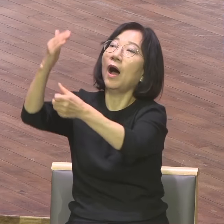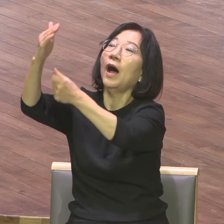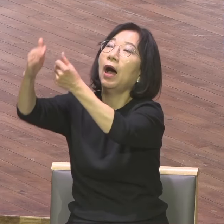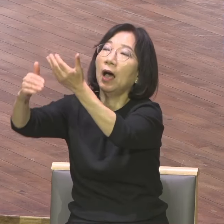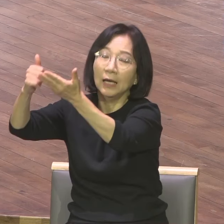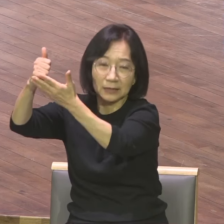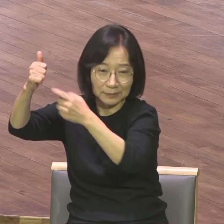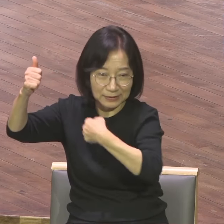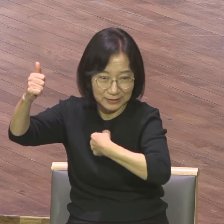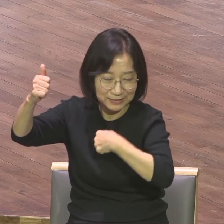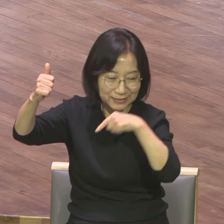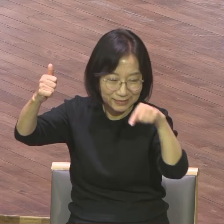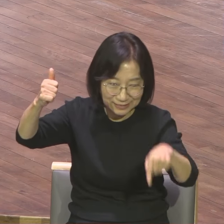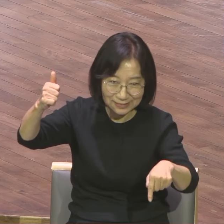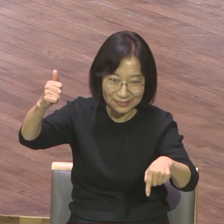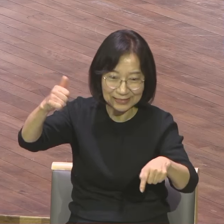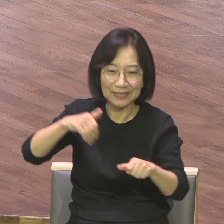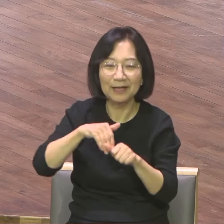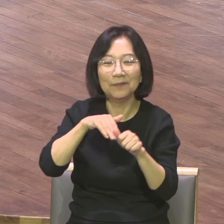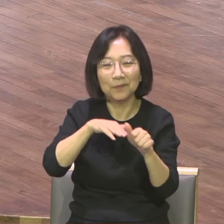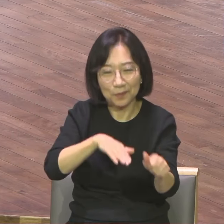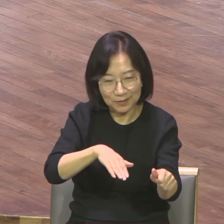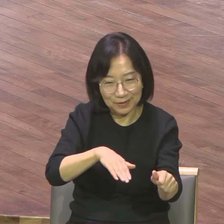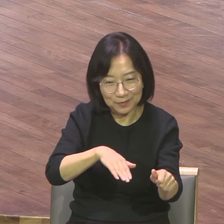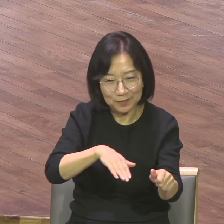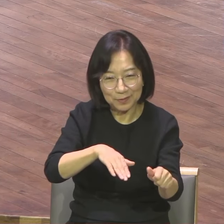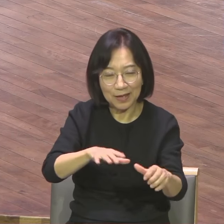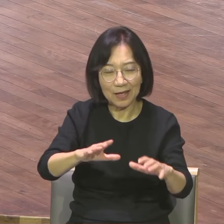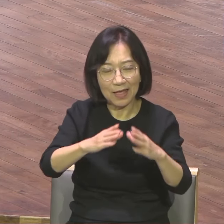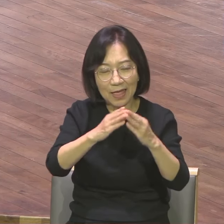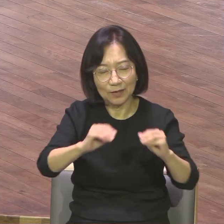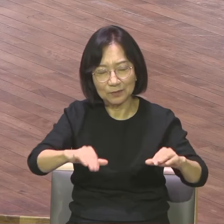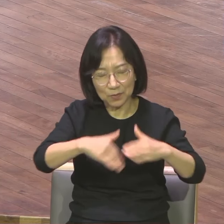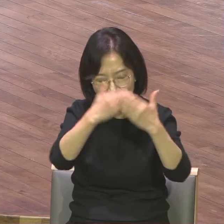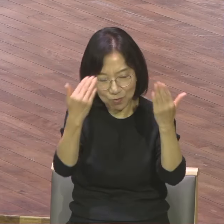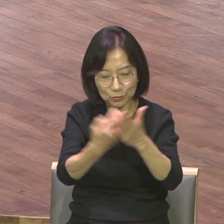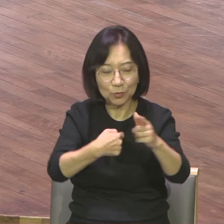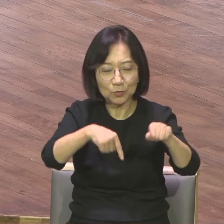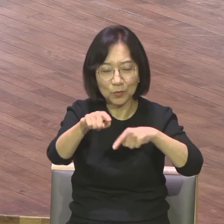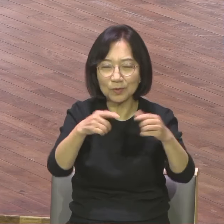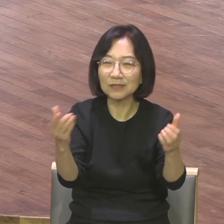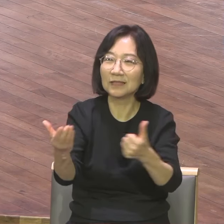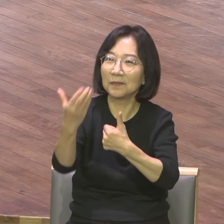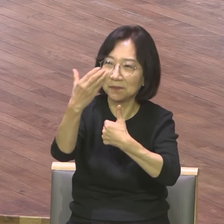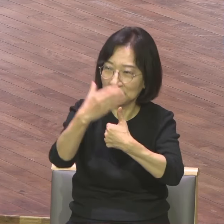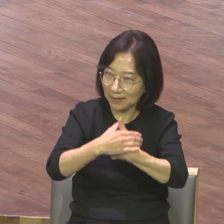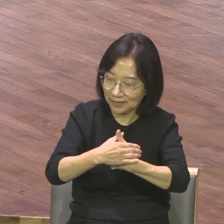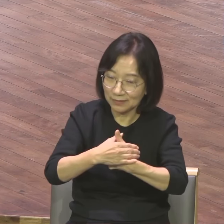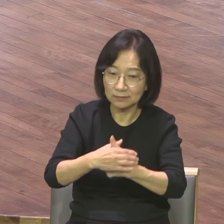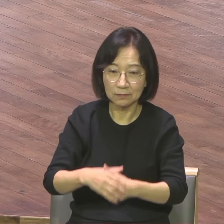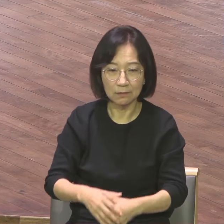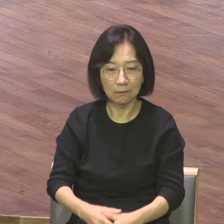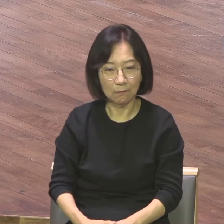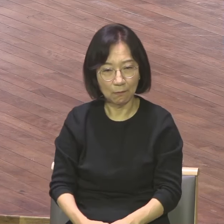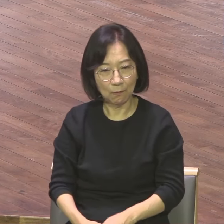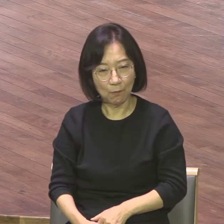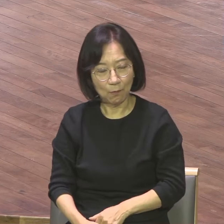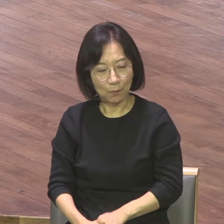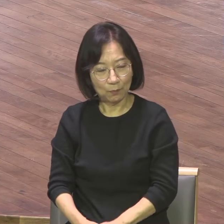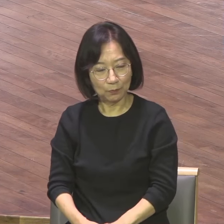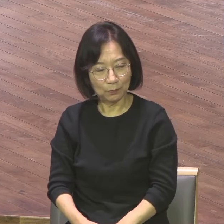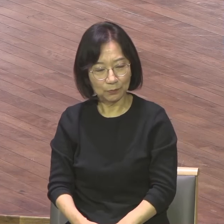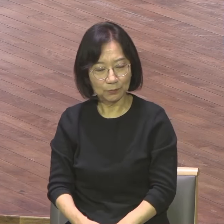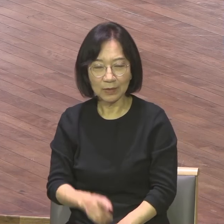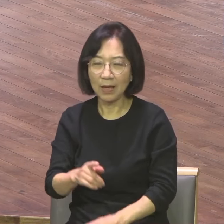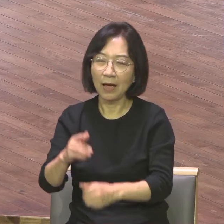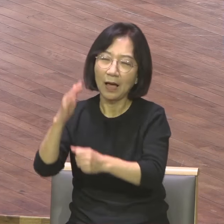집에 주로 삼으시며 애굽 온 땅에 통치자로 삼으셨나이다. 이 고백이 뭡니까? 바로